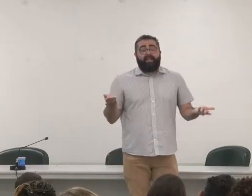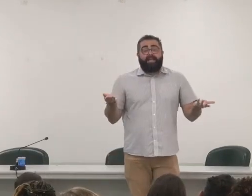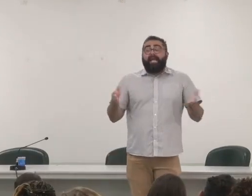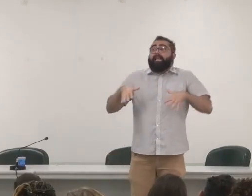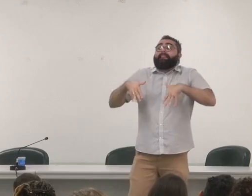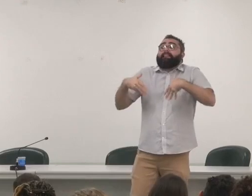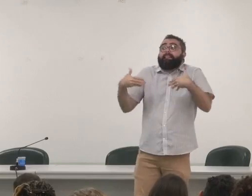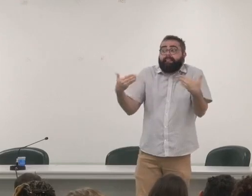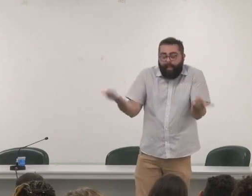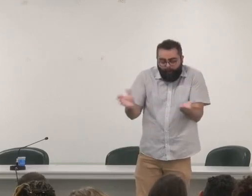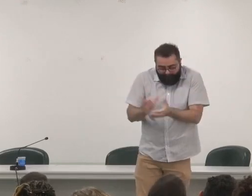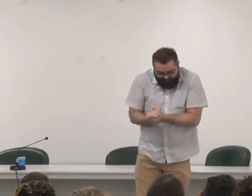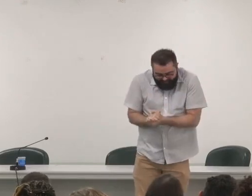a evolução da linguagem.